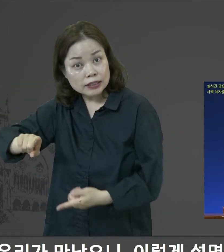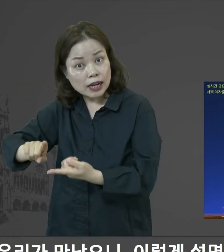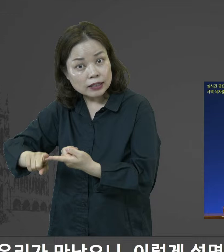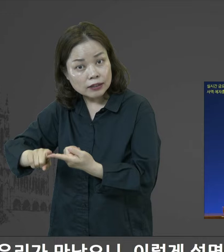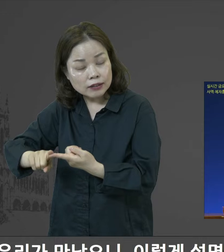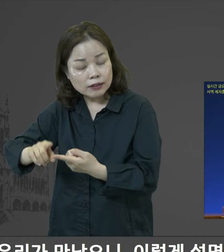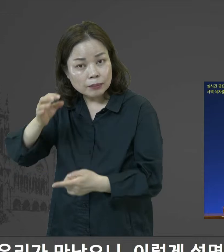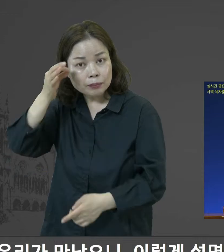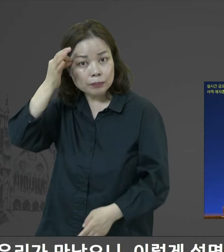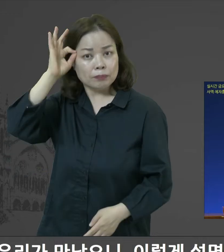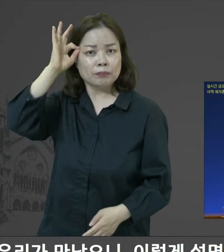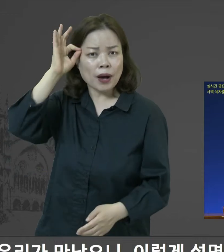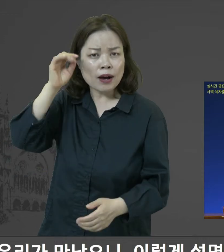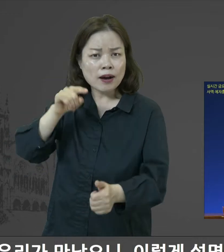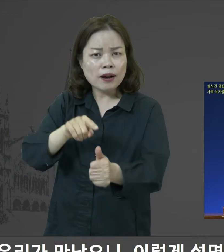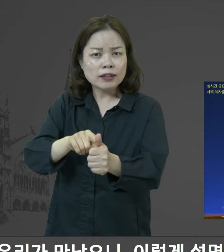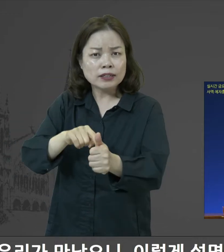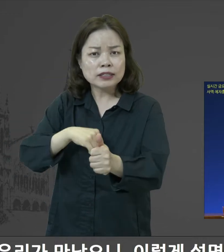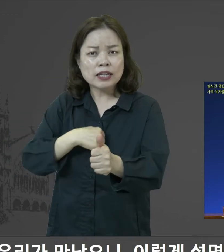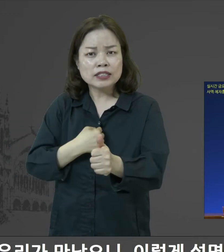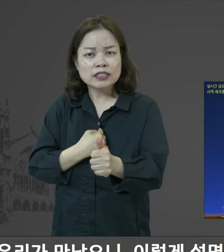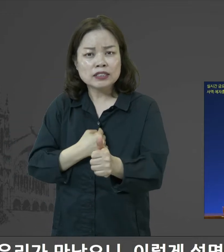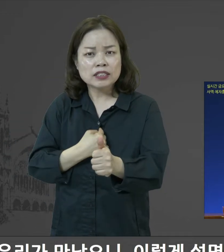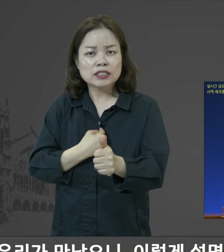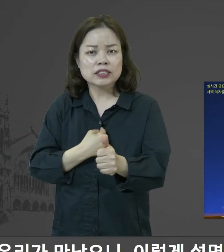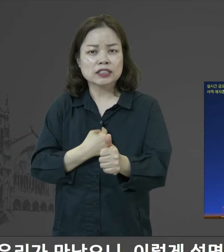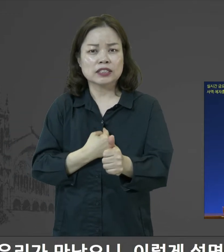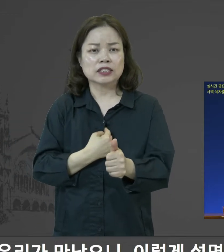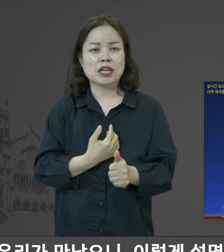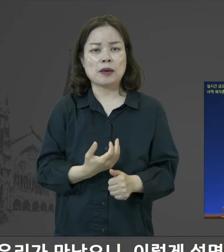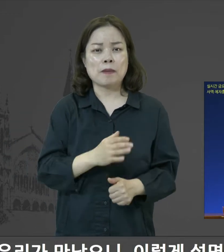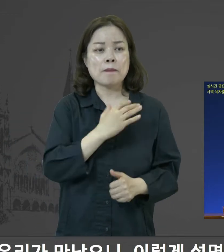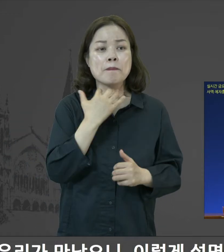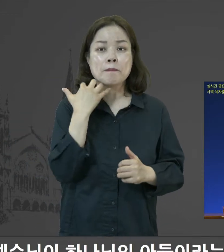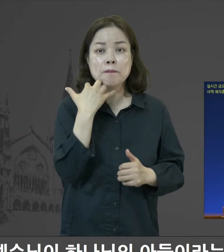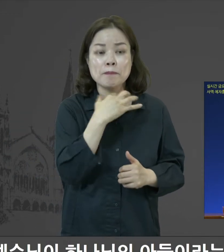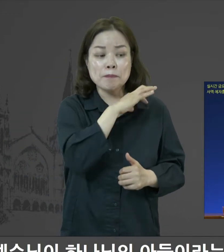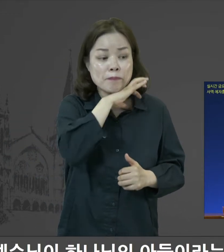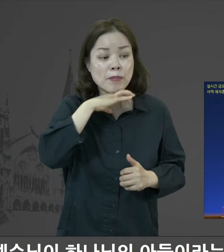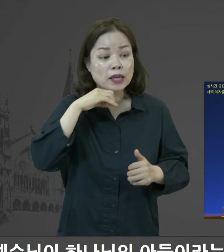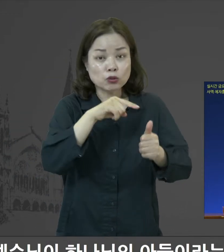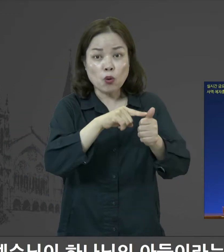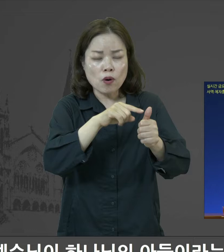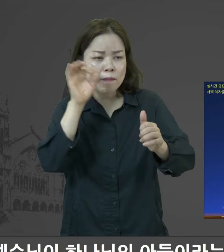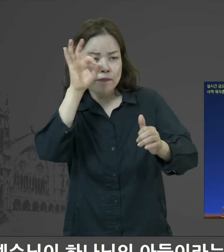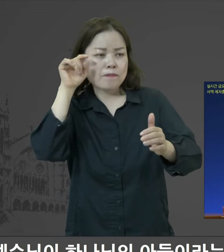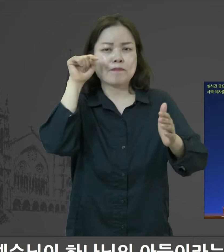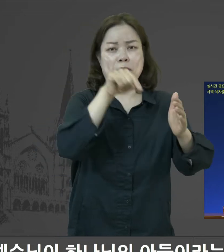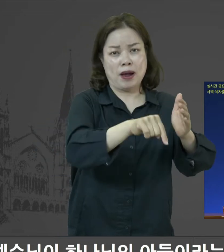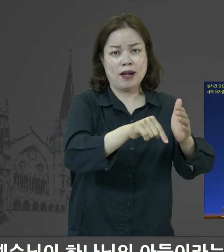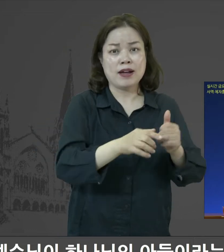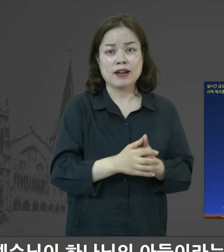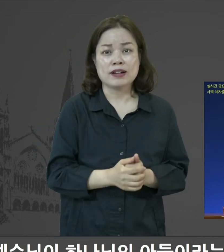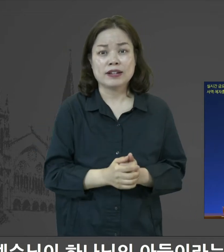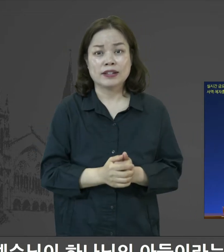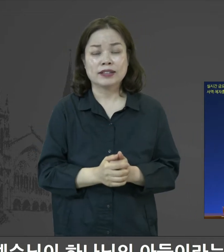사실을 알고 자기 형제 베드로에게 먼저 달려갔다, 이렇게 기록이 되어